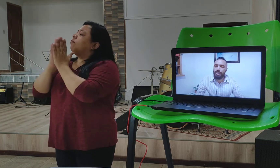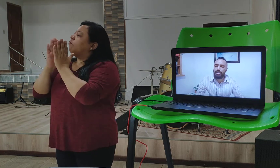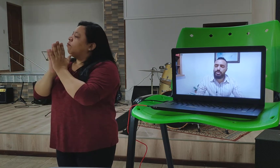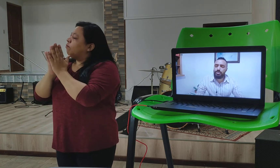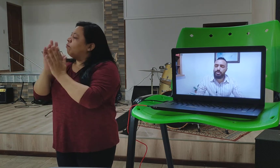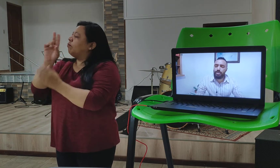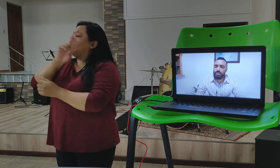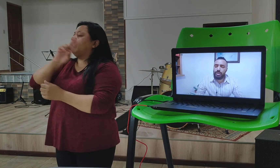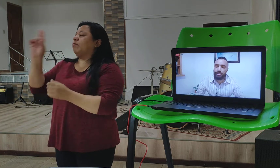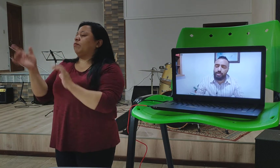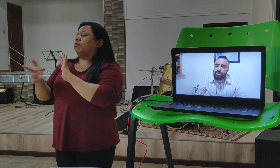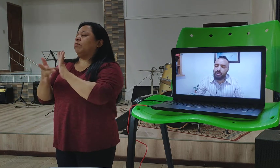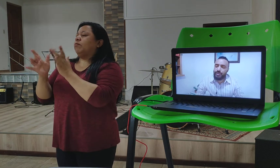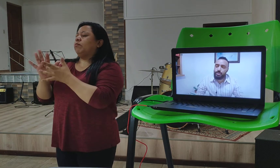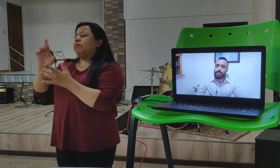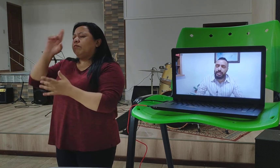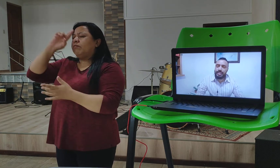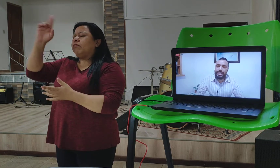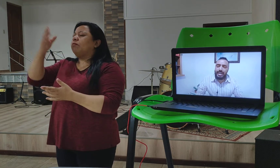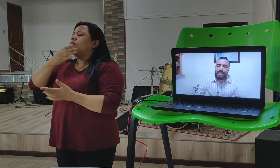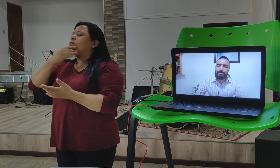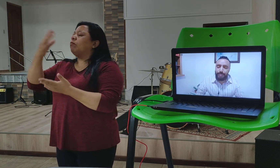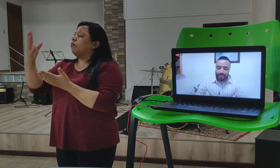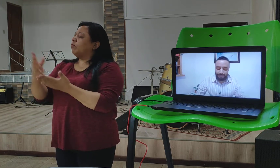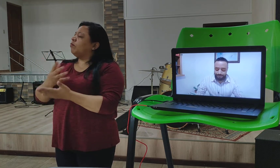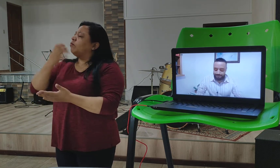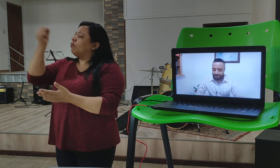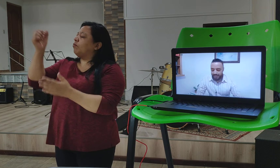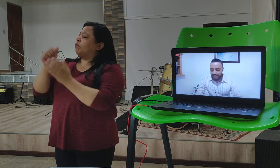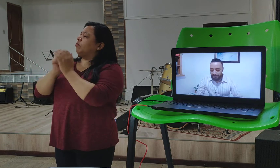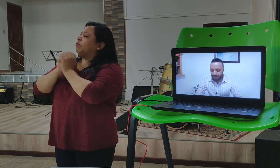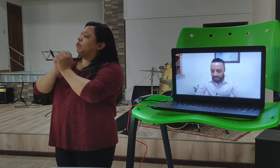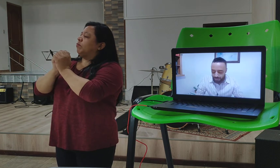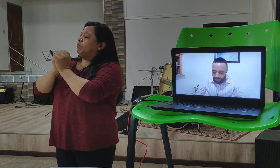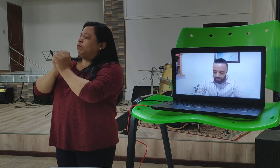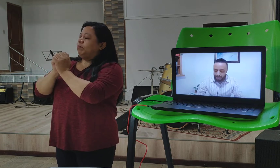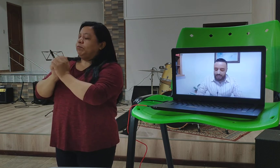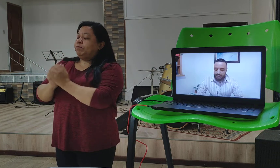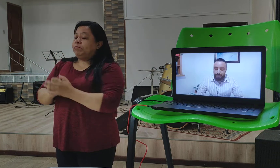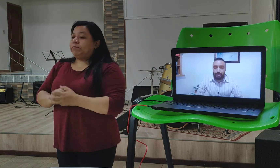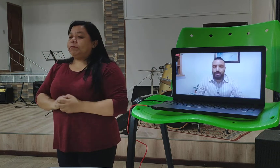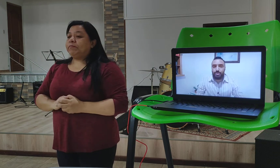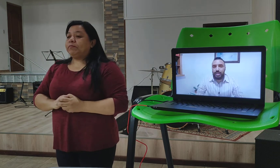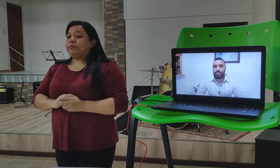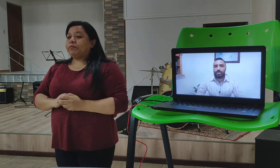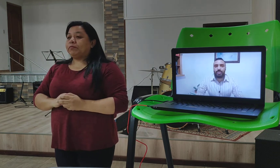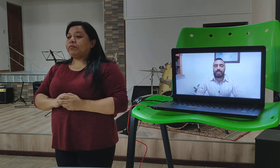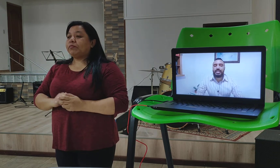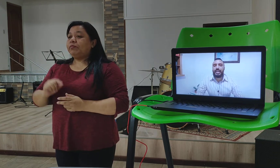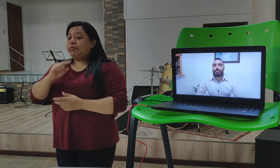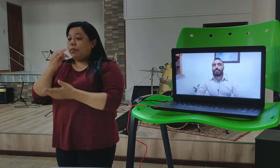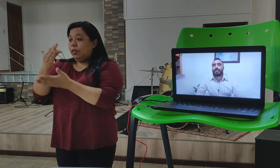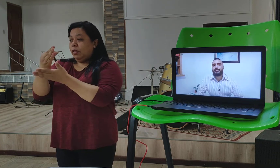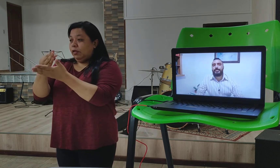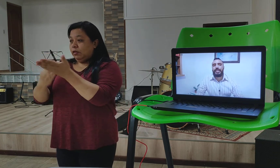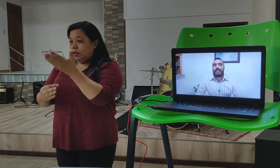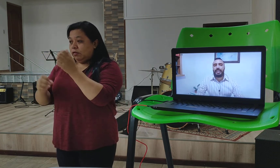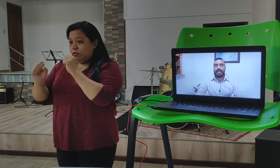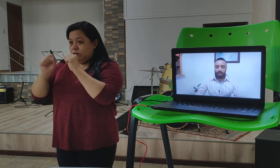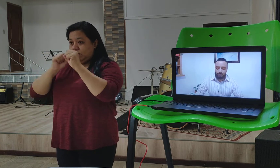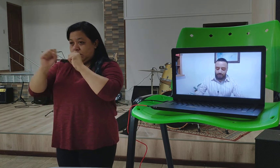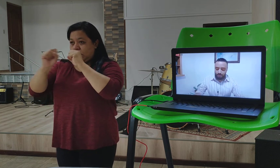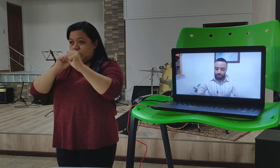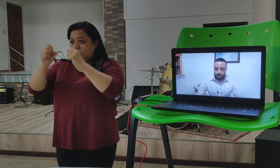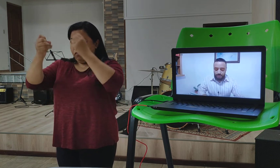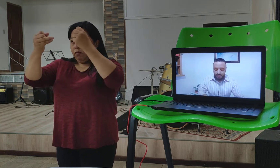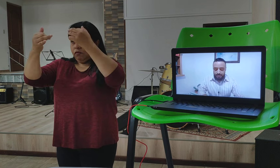no nome de Jesus, nosso Senhor e nosso Salvador. Amém. Amém, irmãos. Irmãos, o texto que nós lemos